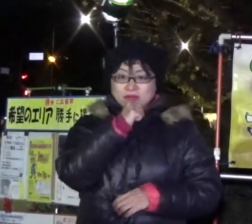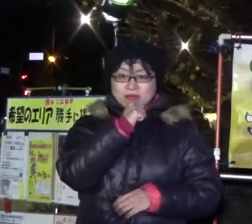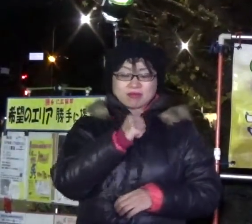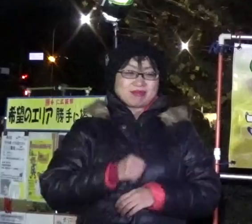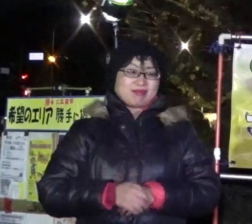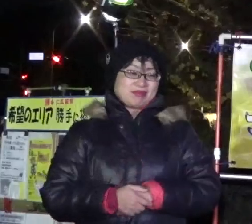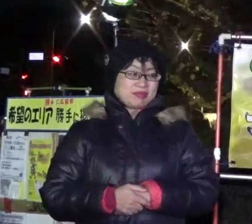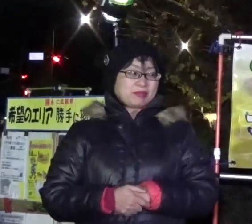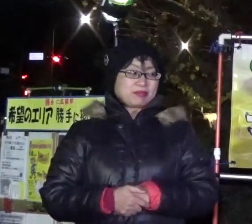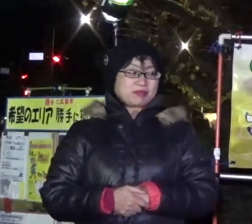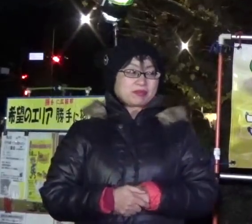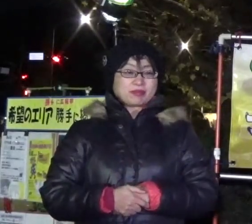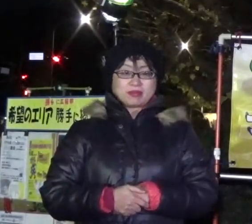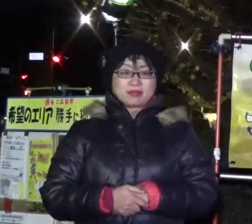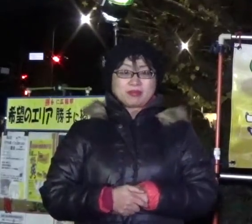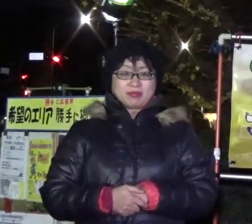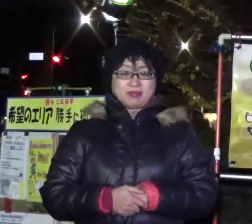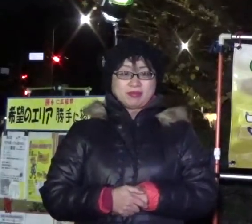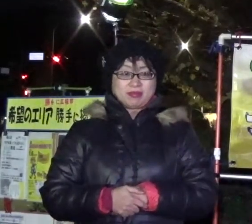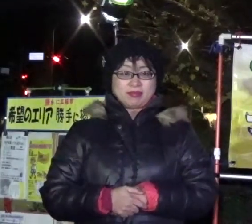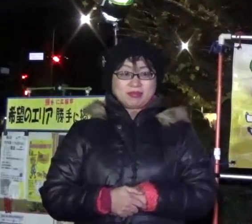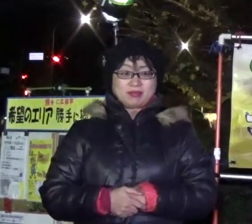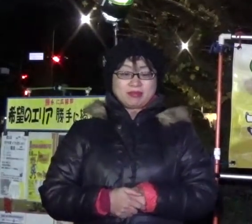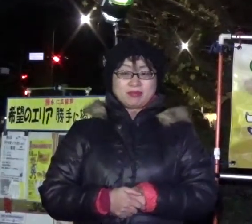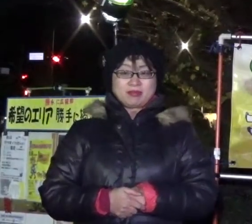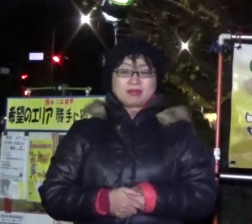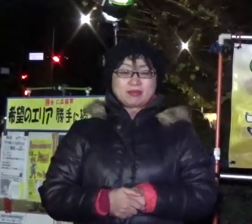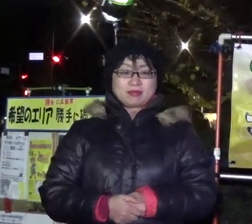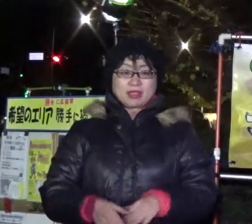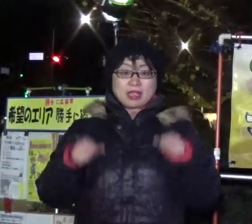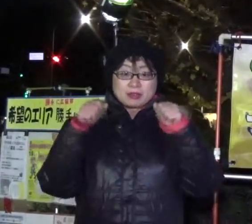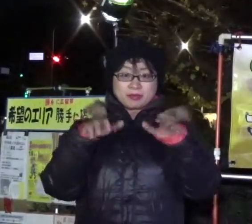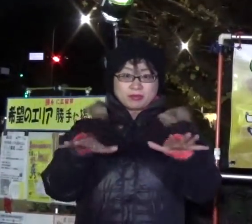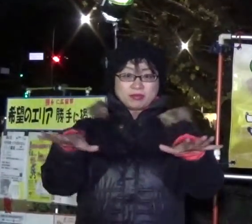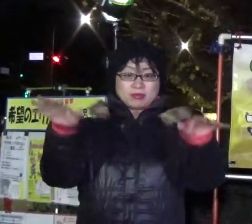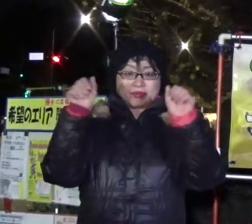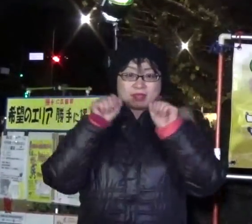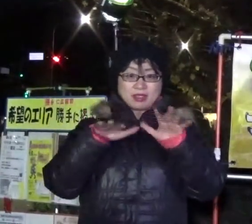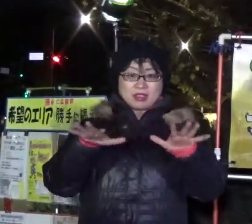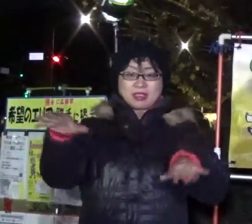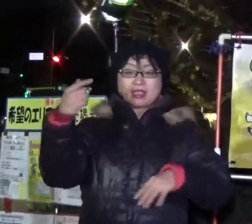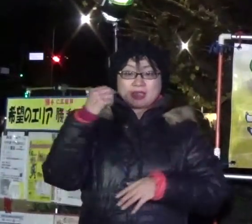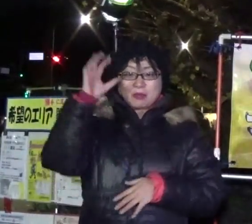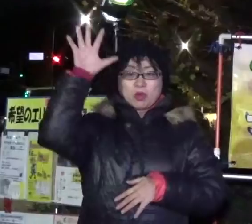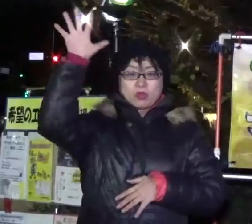い、おい、広がれ広がれ希望のエリア、